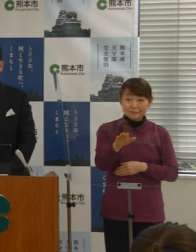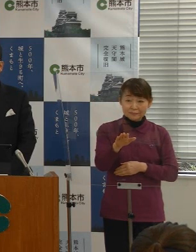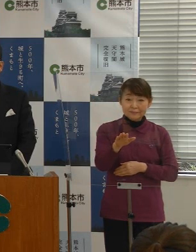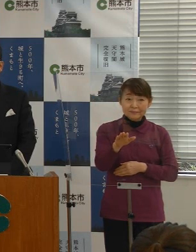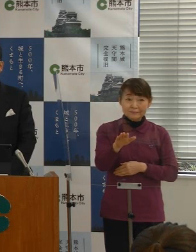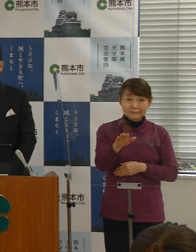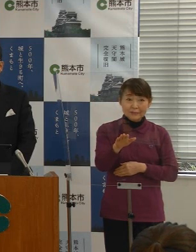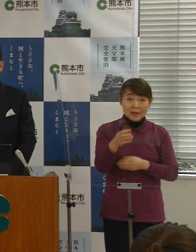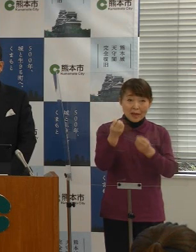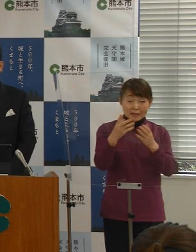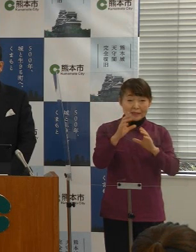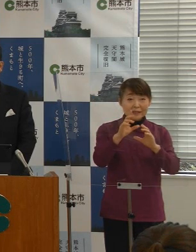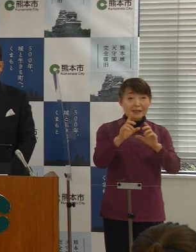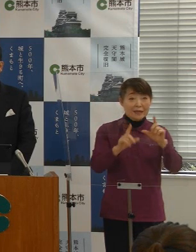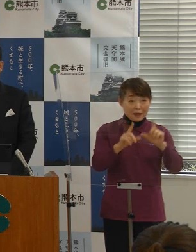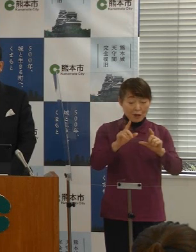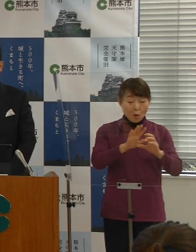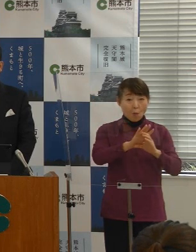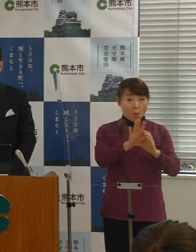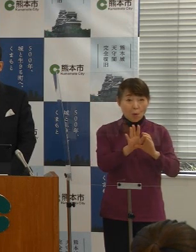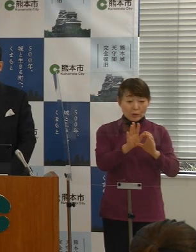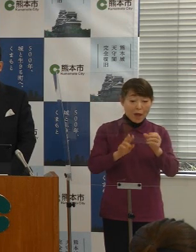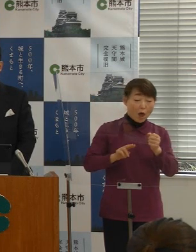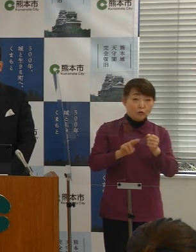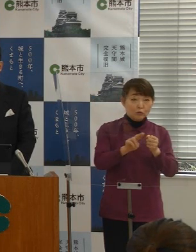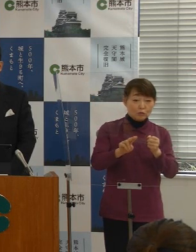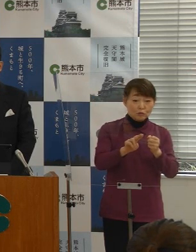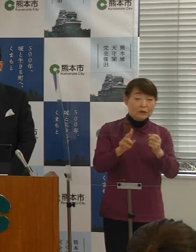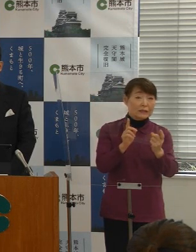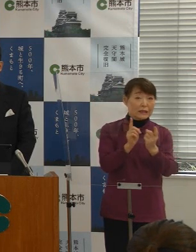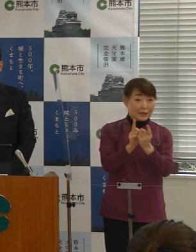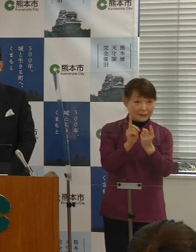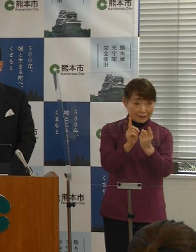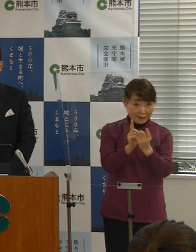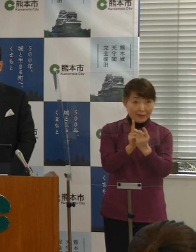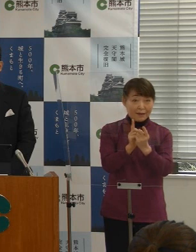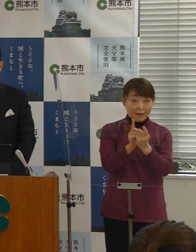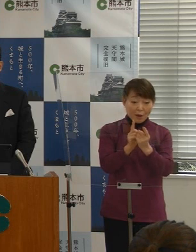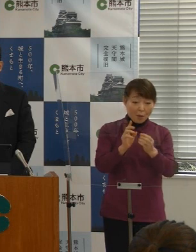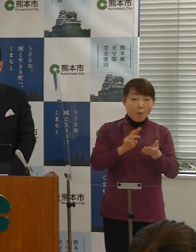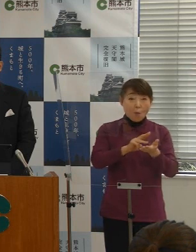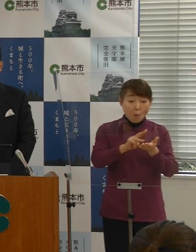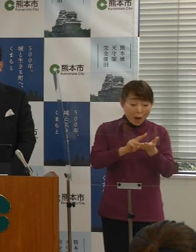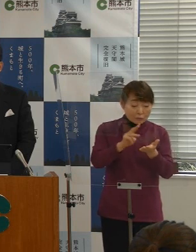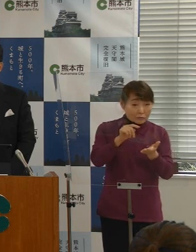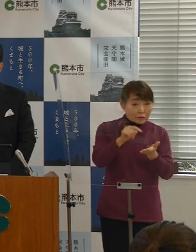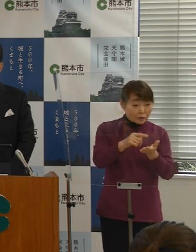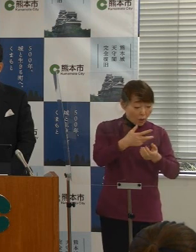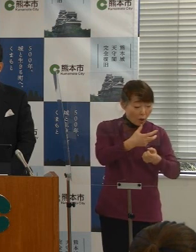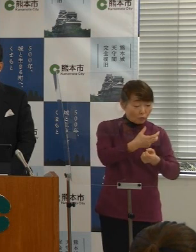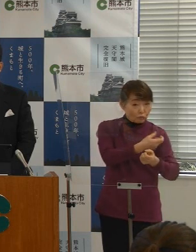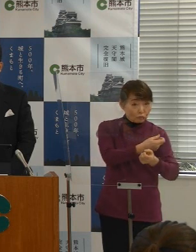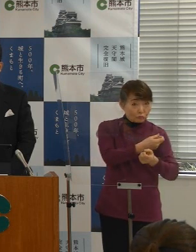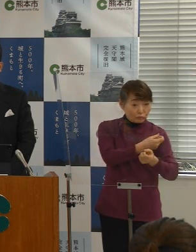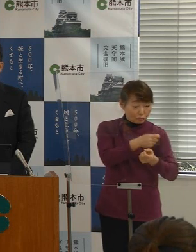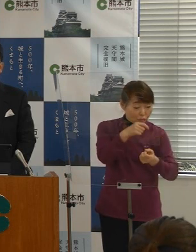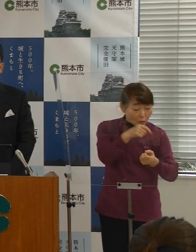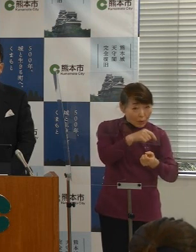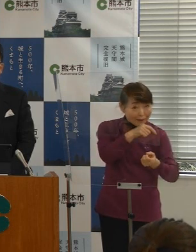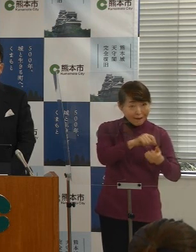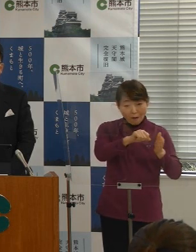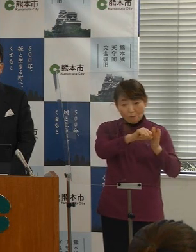新型コロナウイルスに対してですね、このワクチンを打つことによる効果というもの